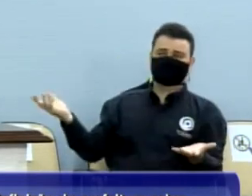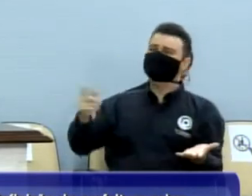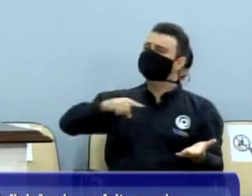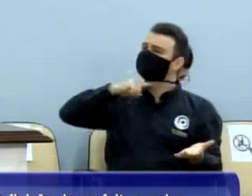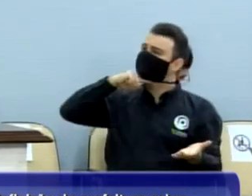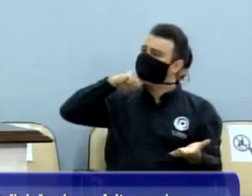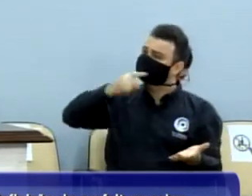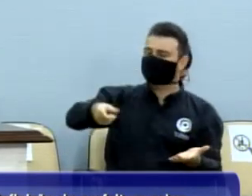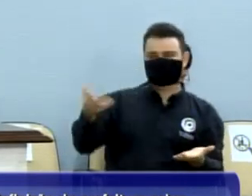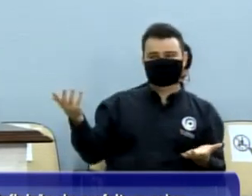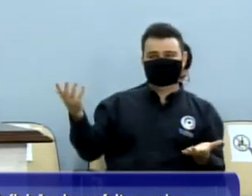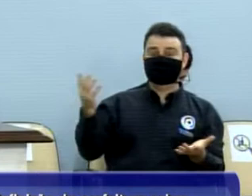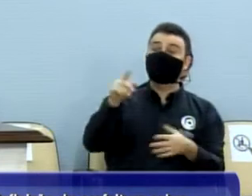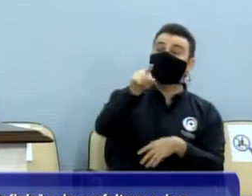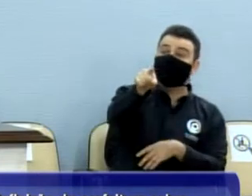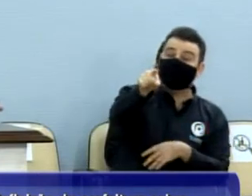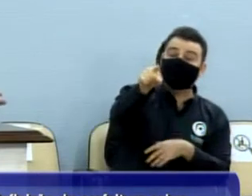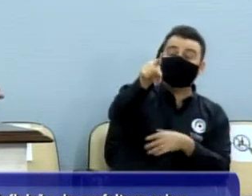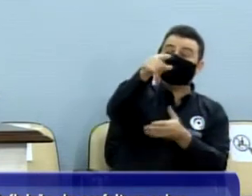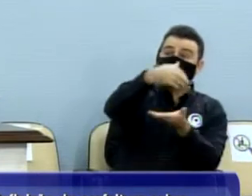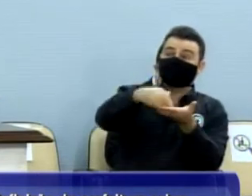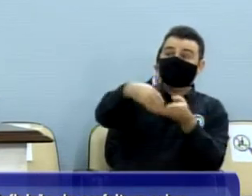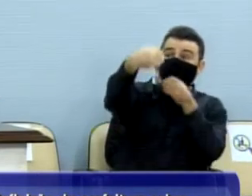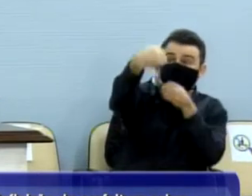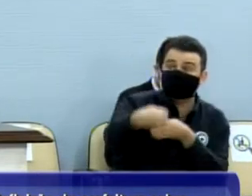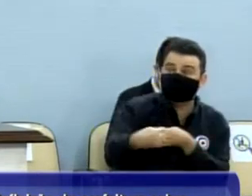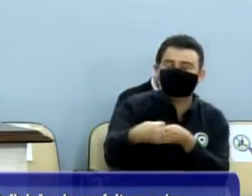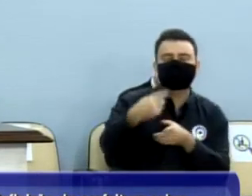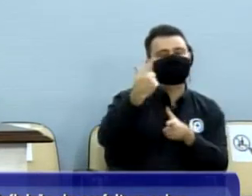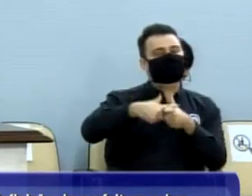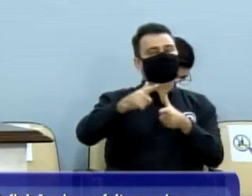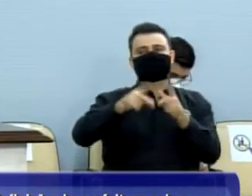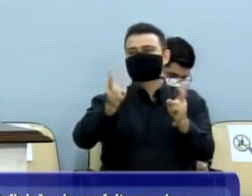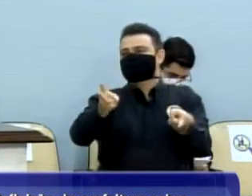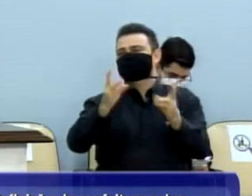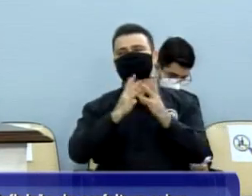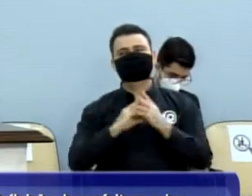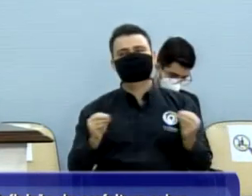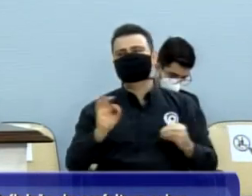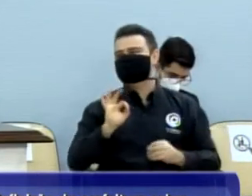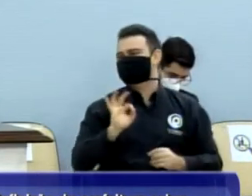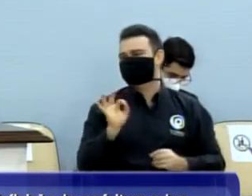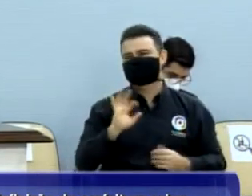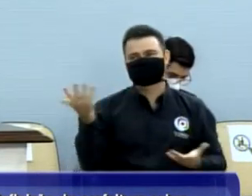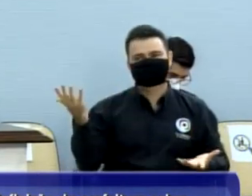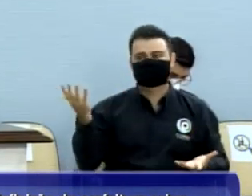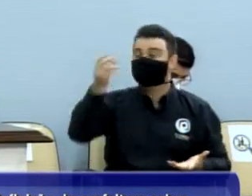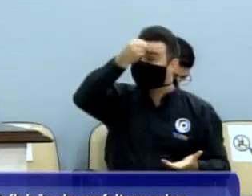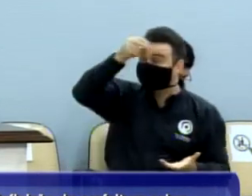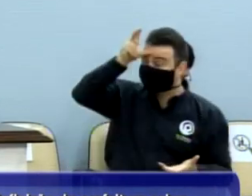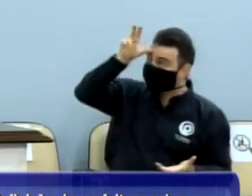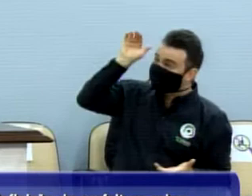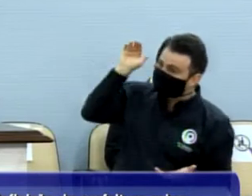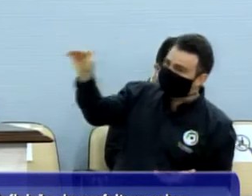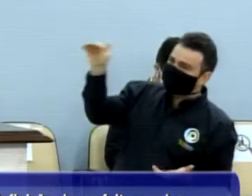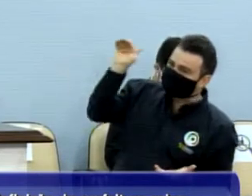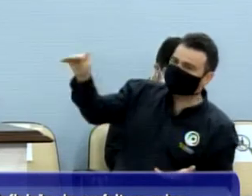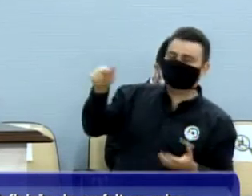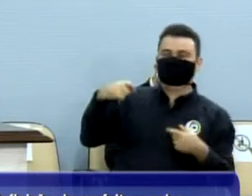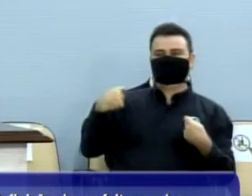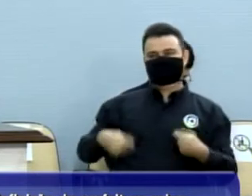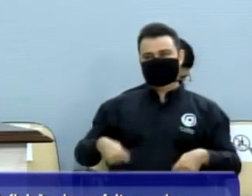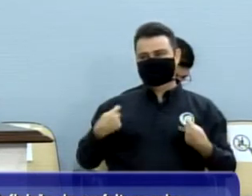querer falar com o secretário, não resolve mais, certo? A gente está